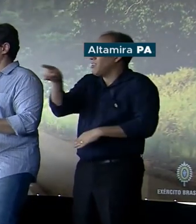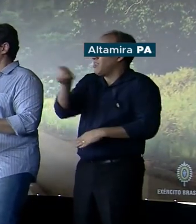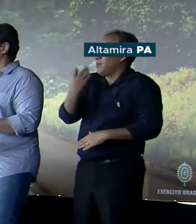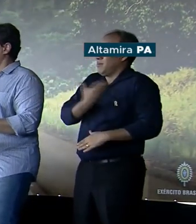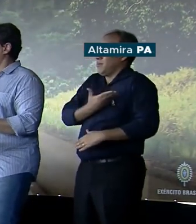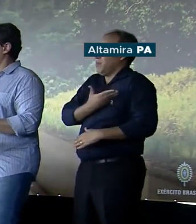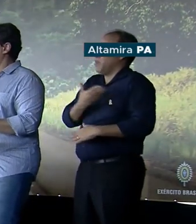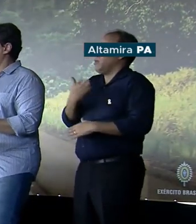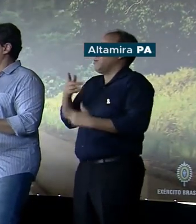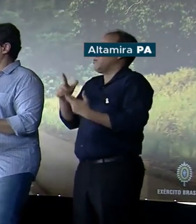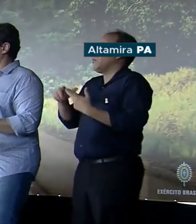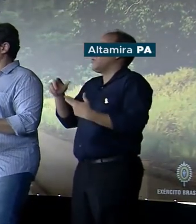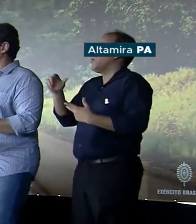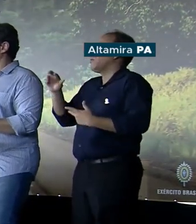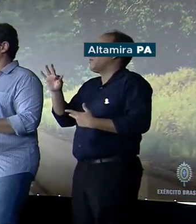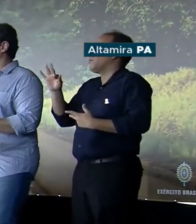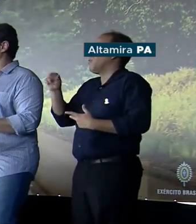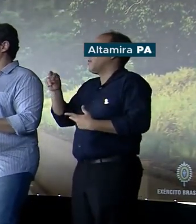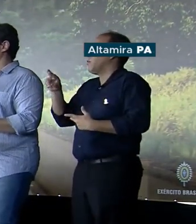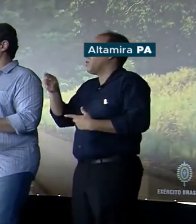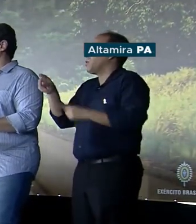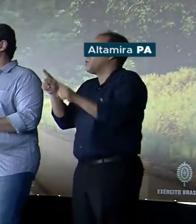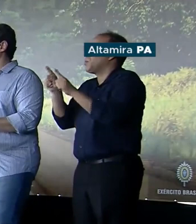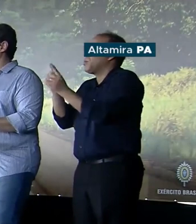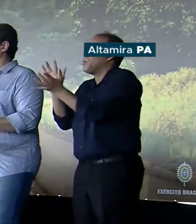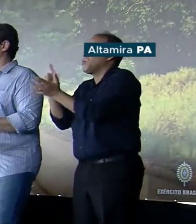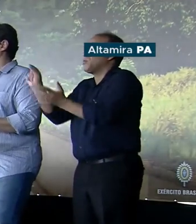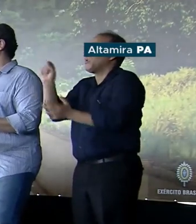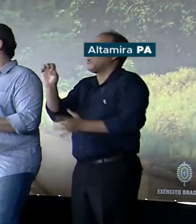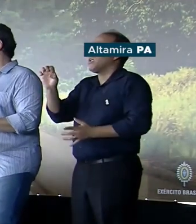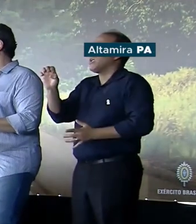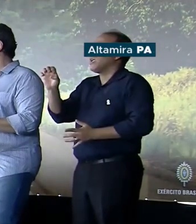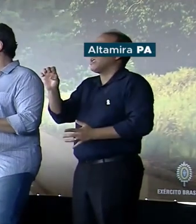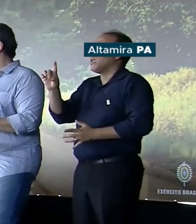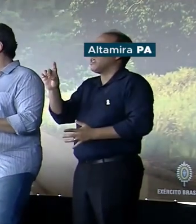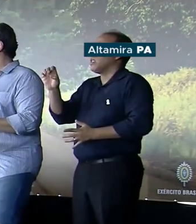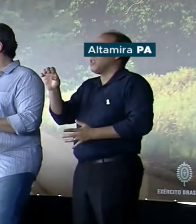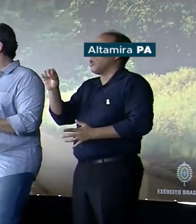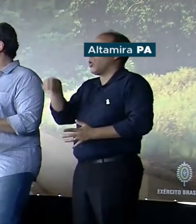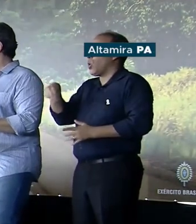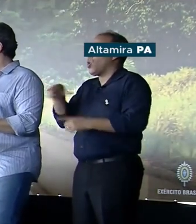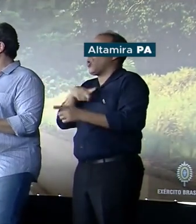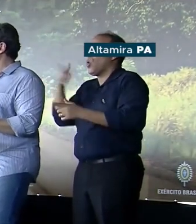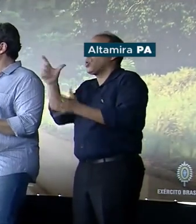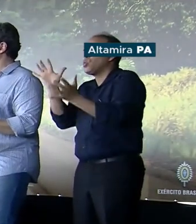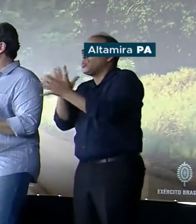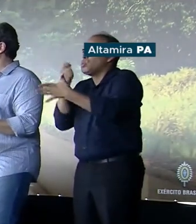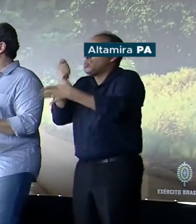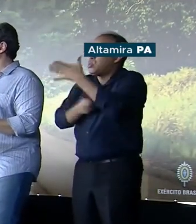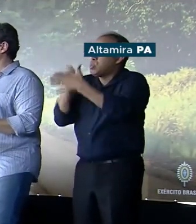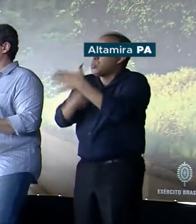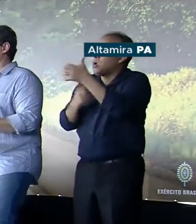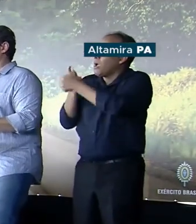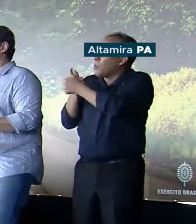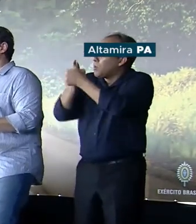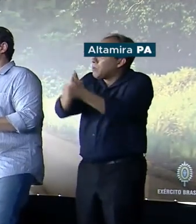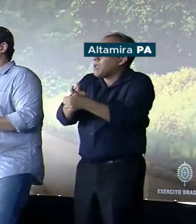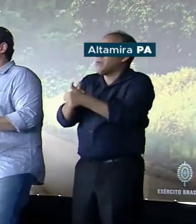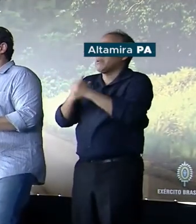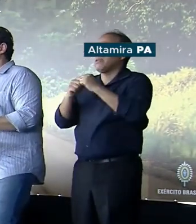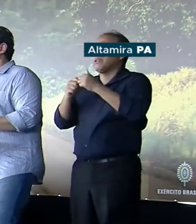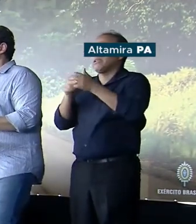com o Fávaro, com a turma da ProSoja, com o Edeon, com a turma que brigou, que acompanhava, que fazia